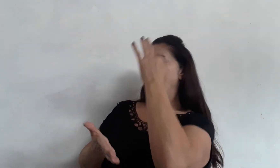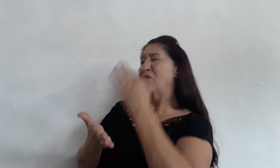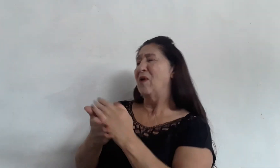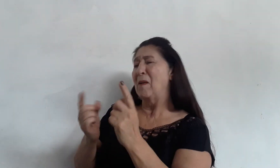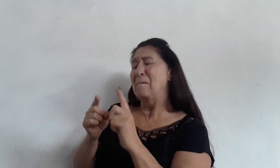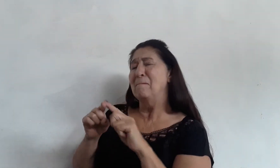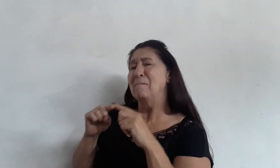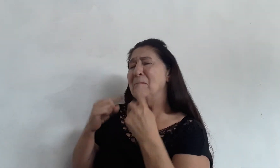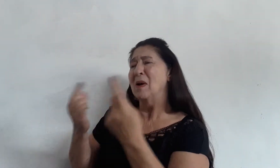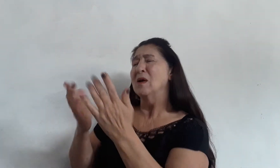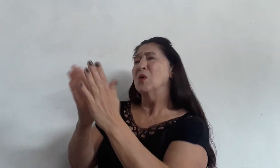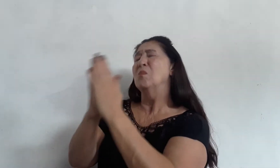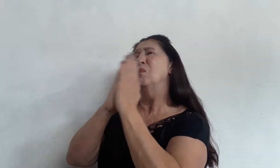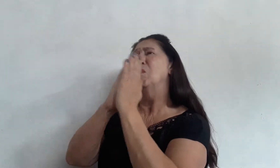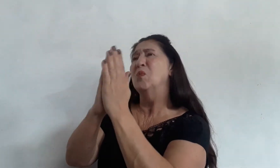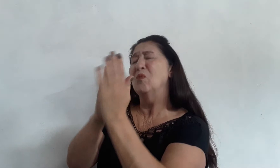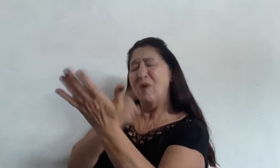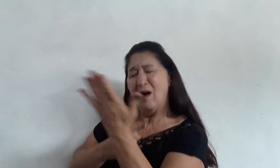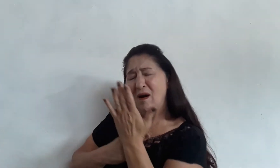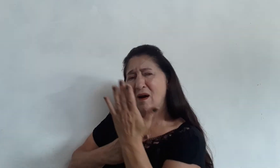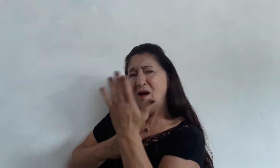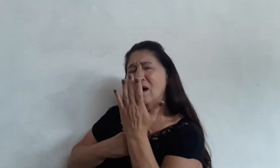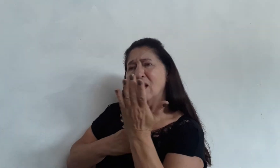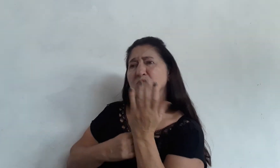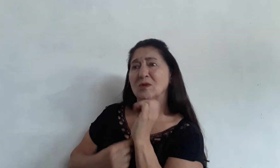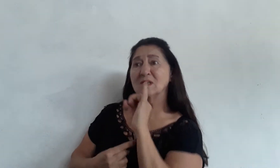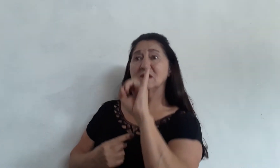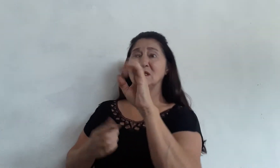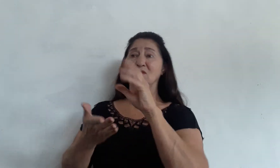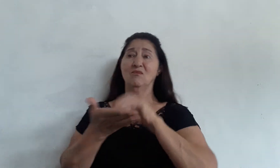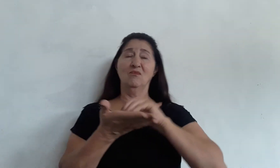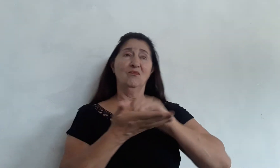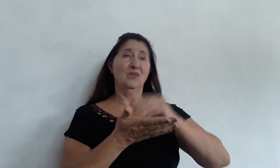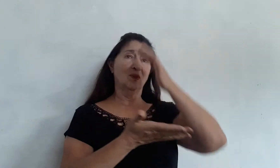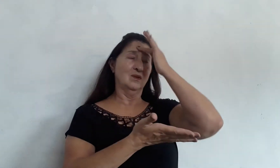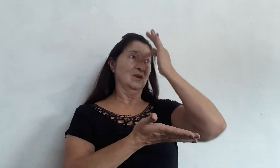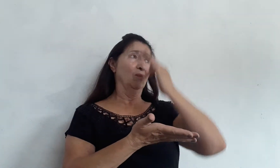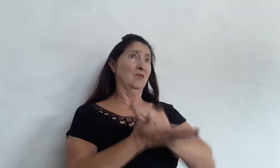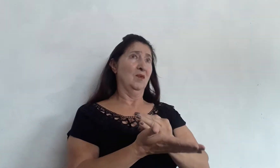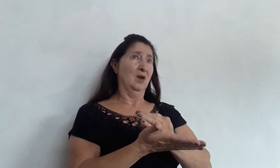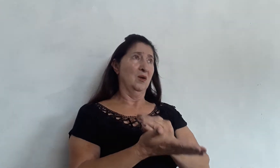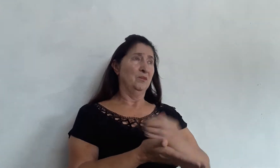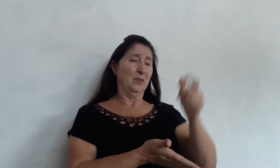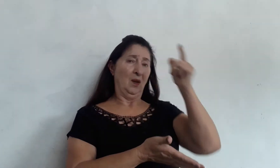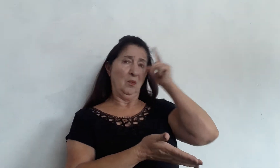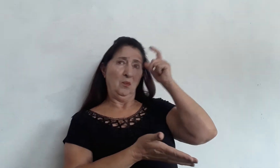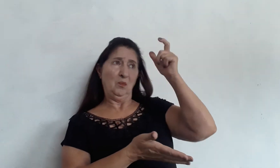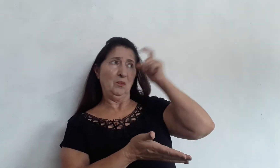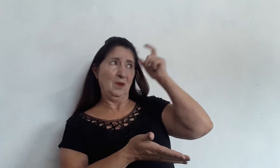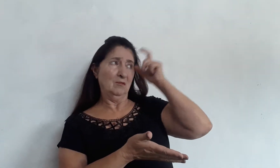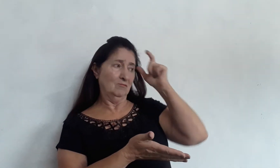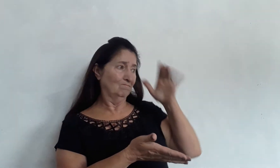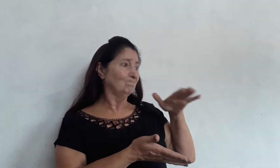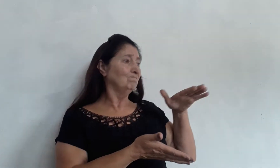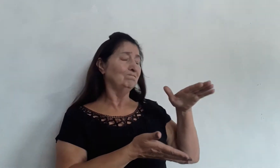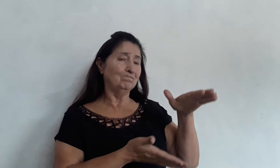Jesus viu que a multidão acorria para junto dele, então ordenou ao espírito impuro: "Espírito mudo e